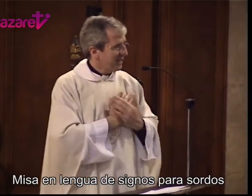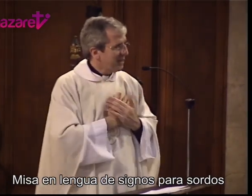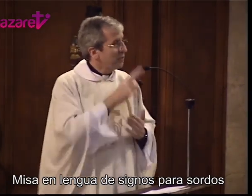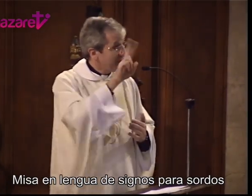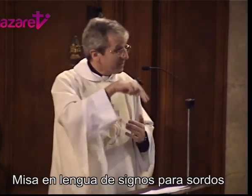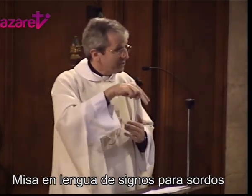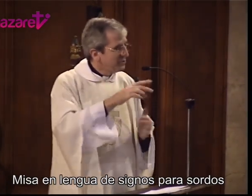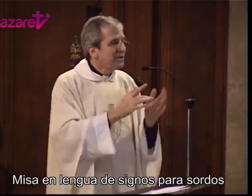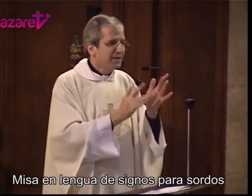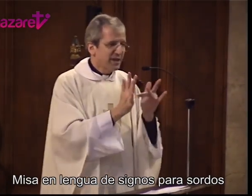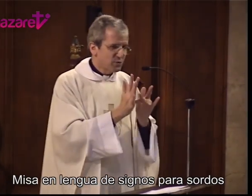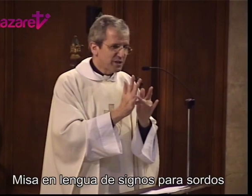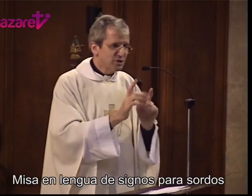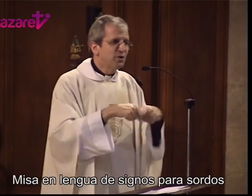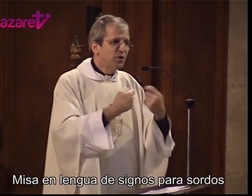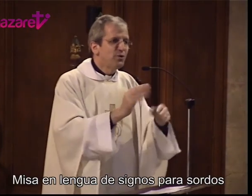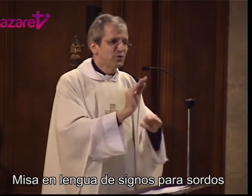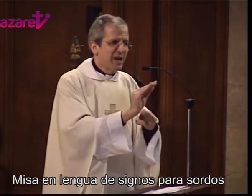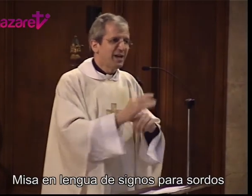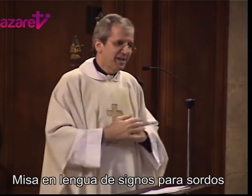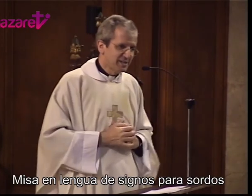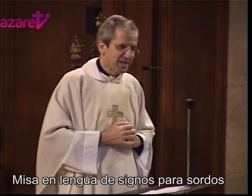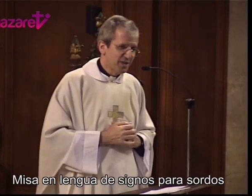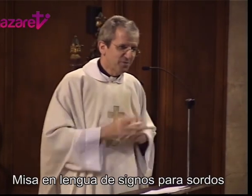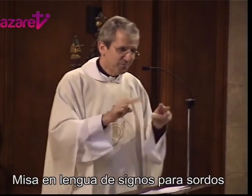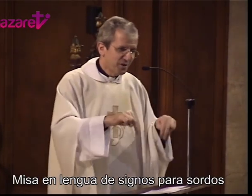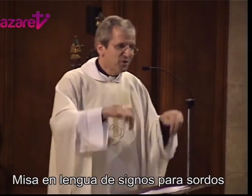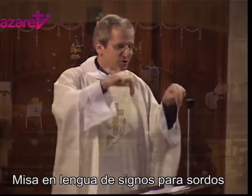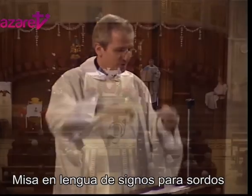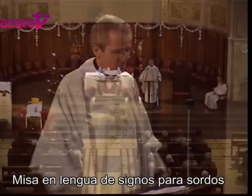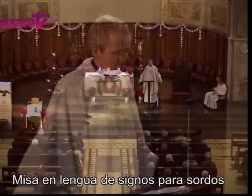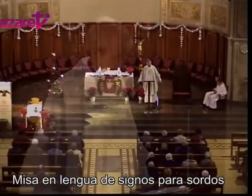amor verdadero que Jesucristo nos ha enseñado. Nos ponemos de pie.